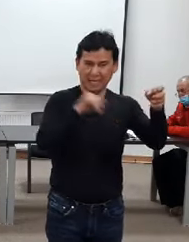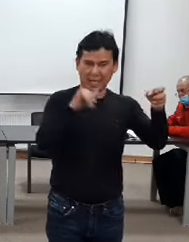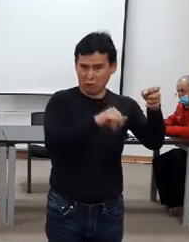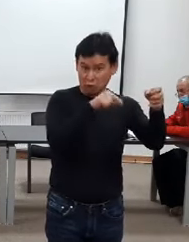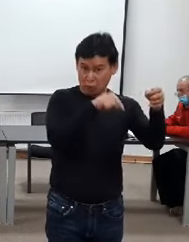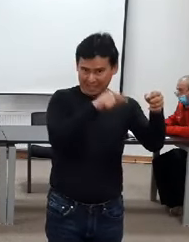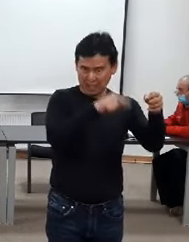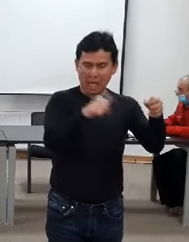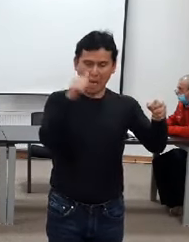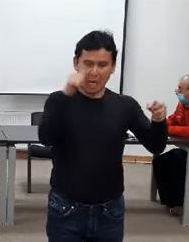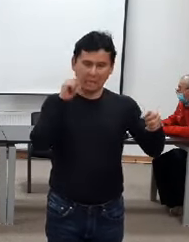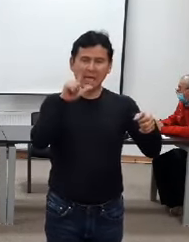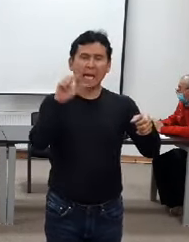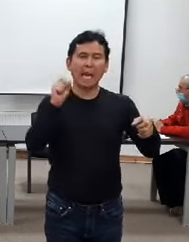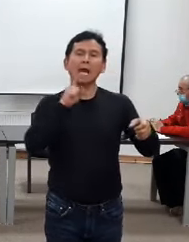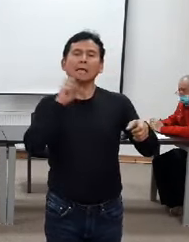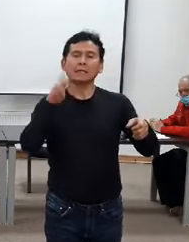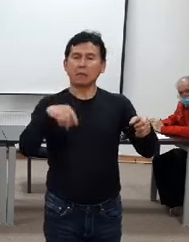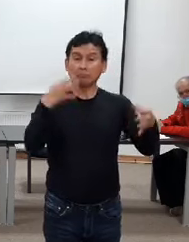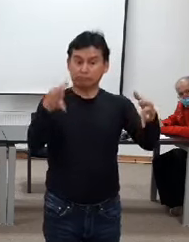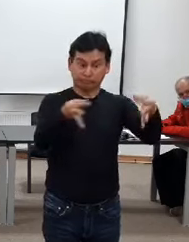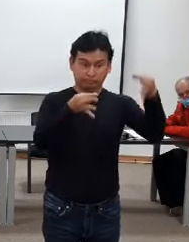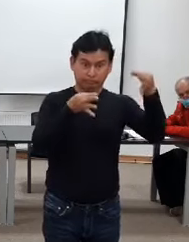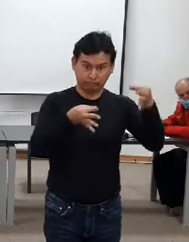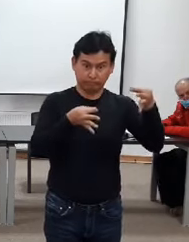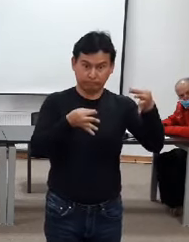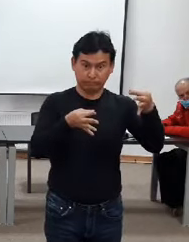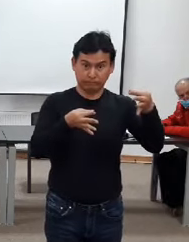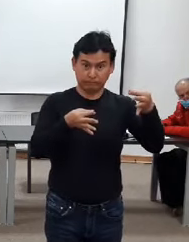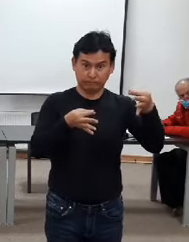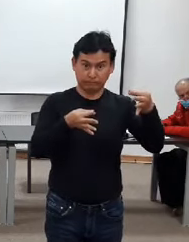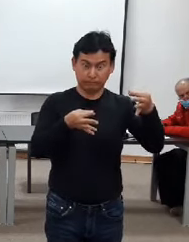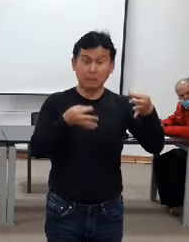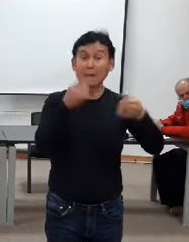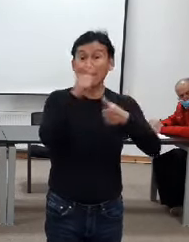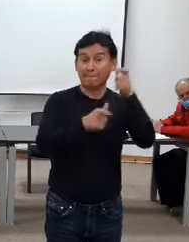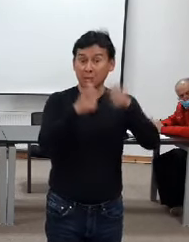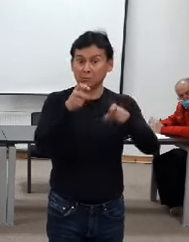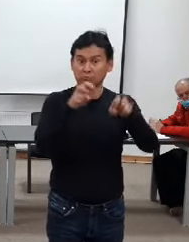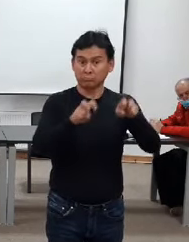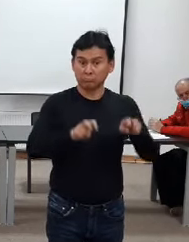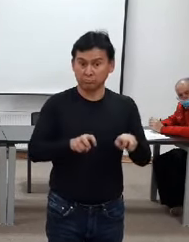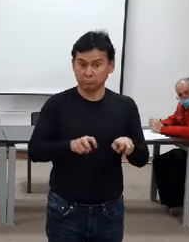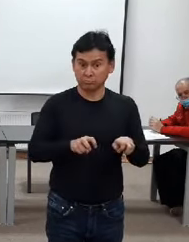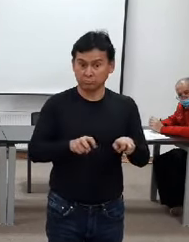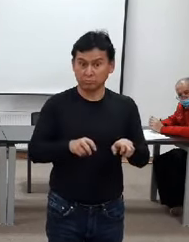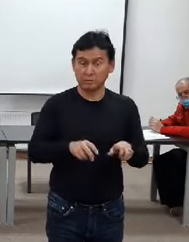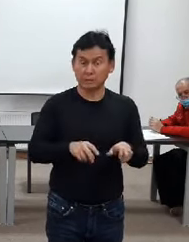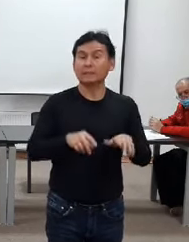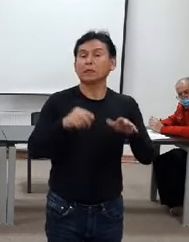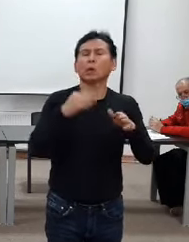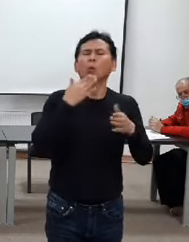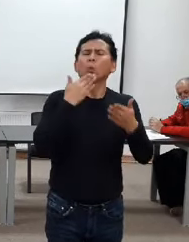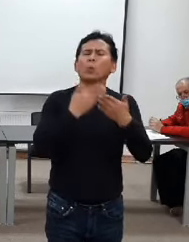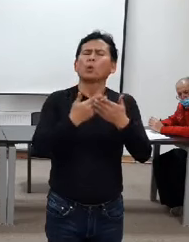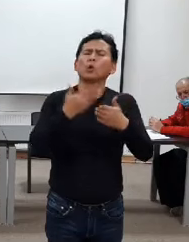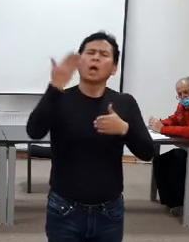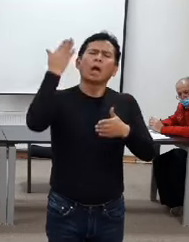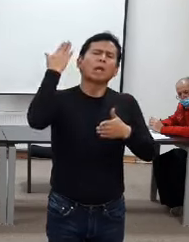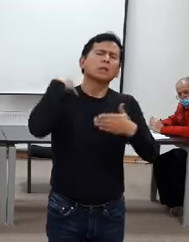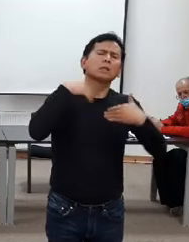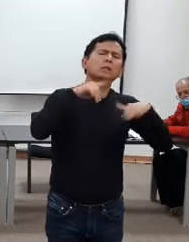TAM, ¿recién recibieron ayer la confirmación? ¿Los pasajeros cuando llegaron el día 17 ustedes ya